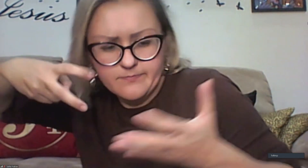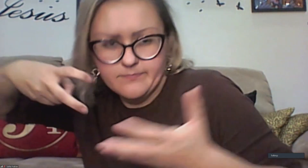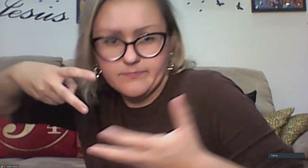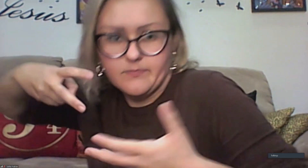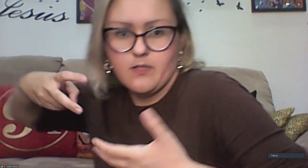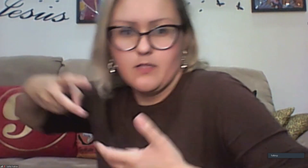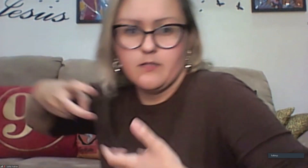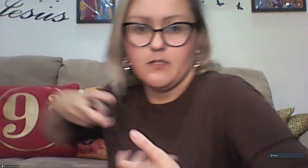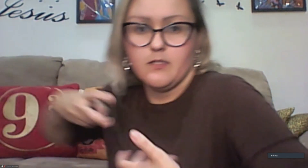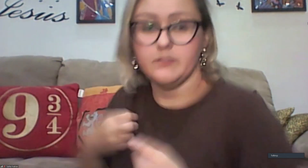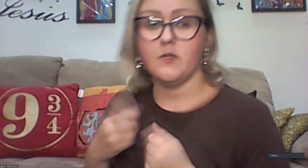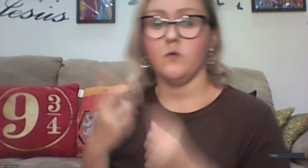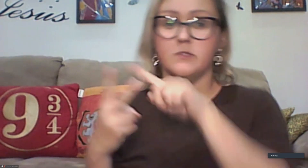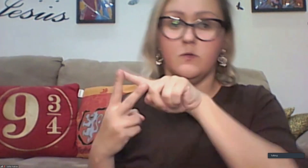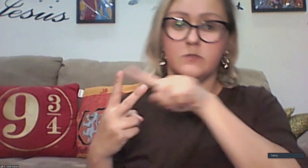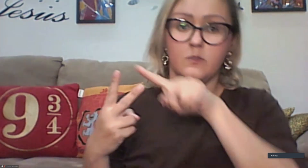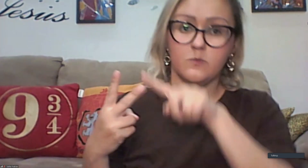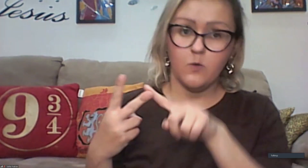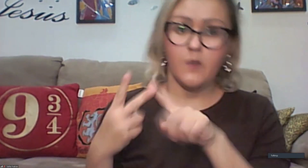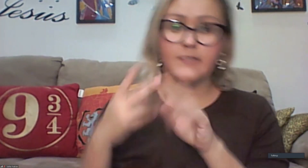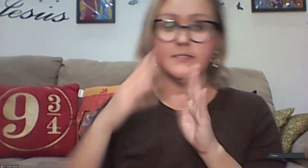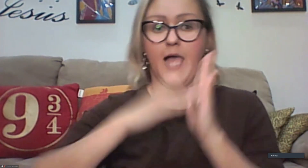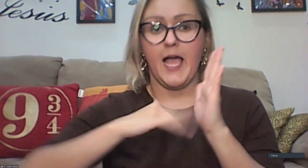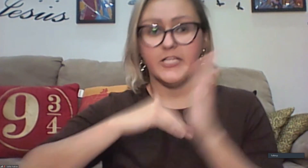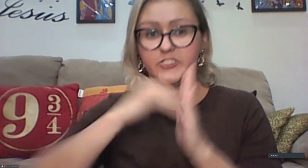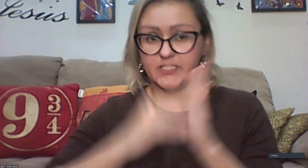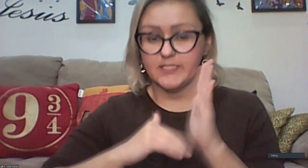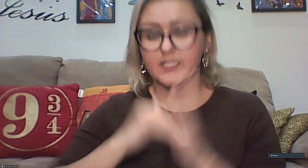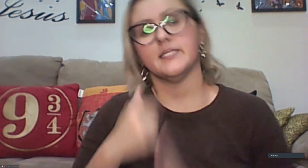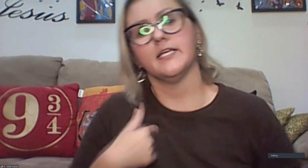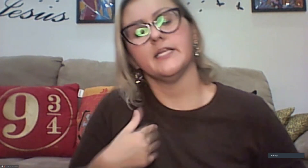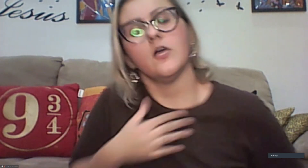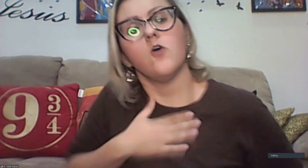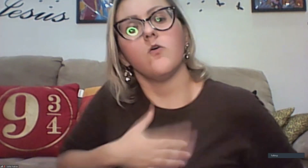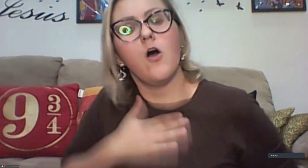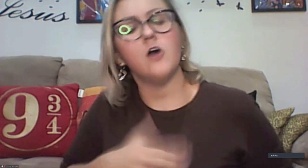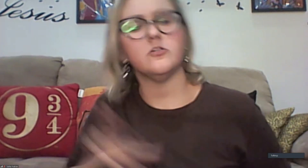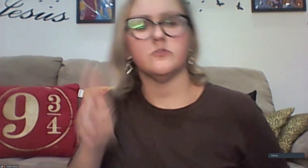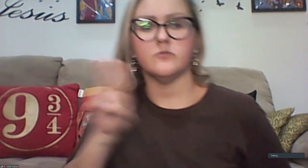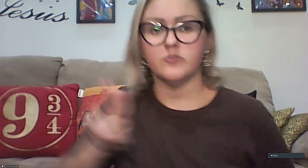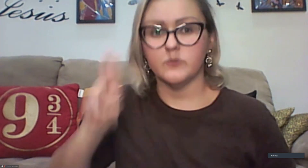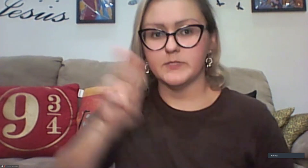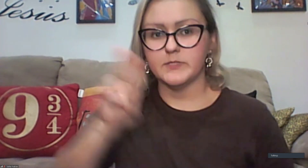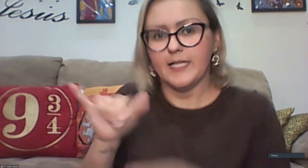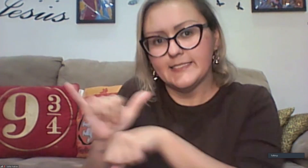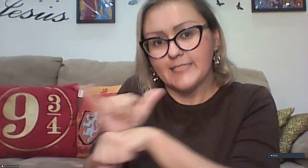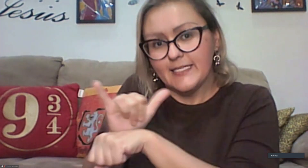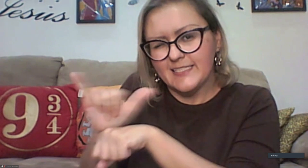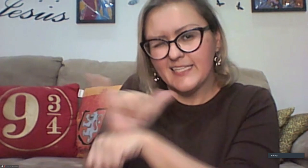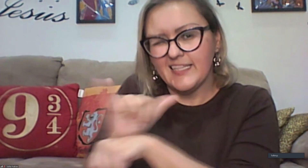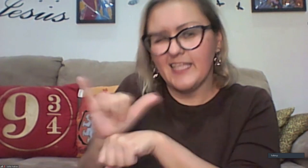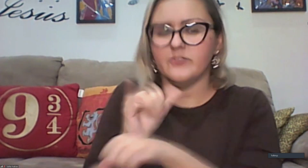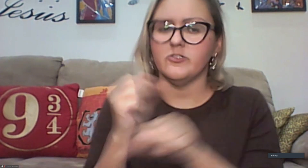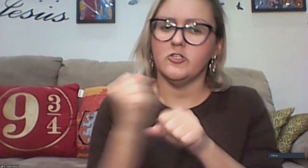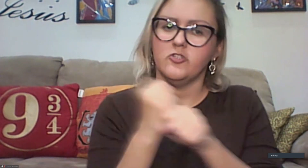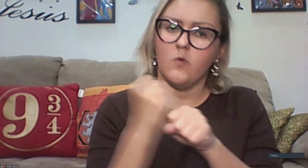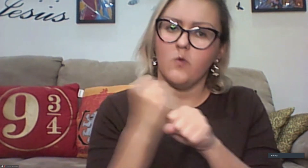as formas dessa pintura, dessa artista, que eu gosto muito de usar essa estratégia, quando vou falar